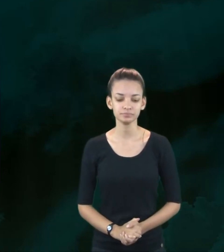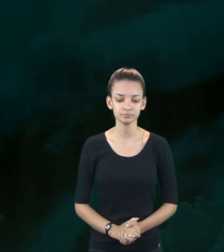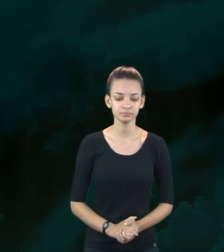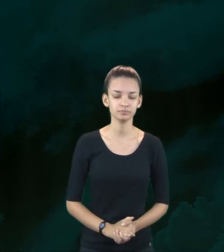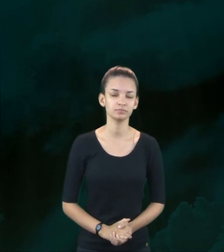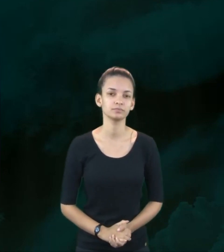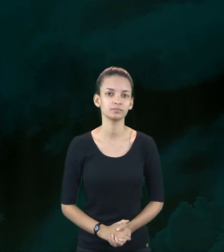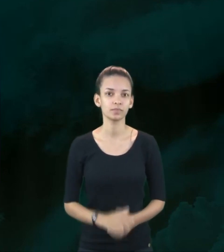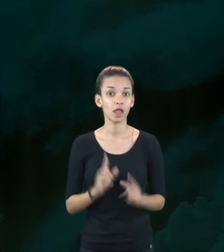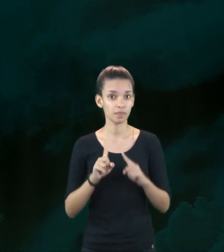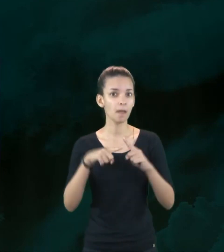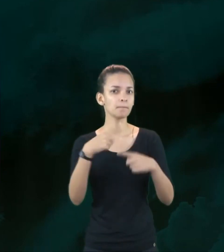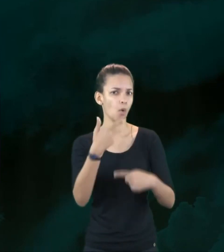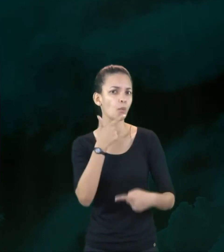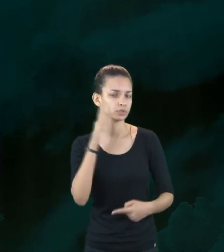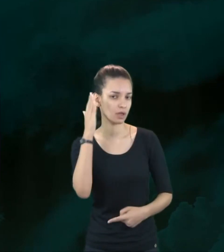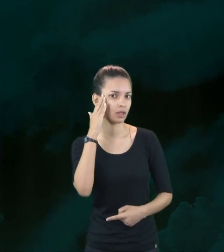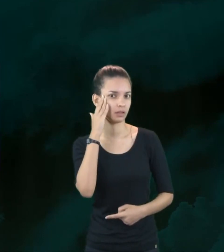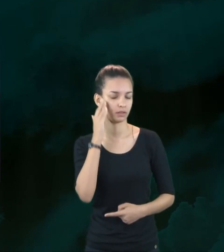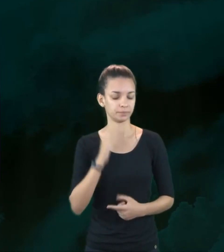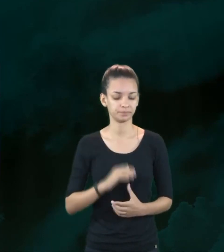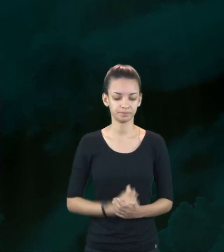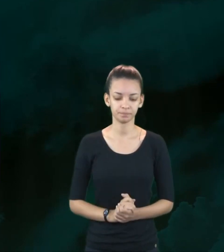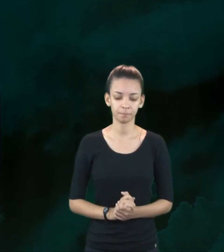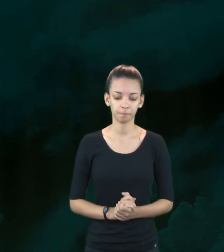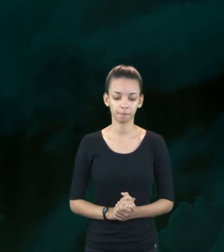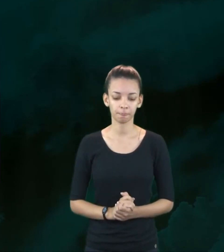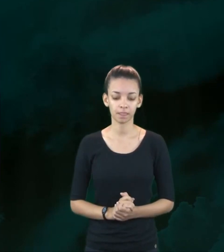dizer. Esses filhos de Deus